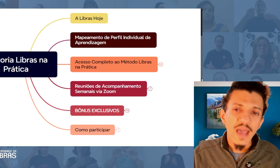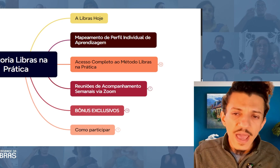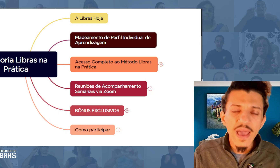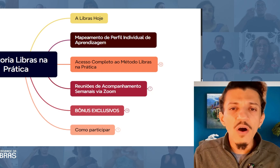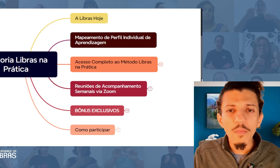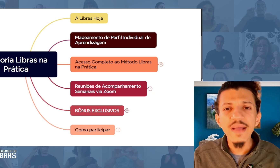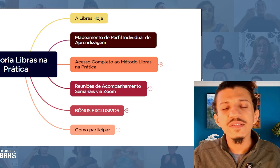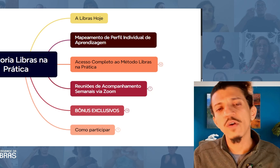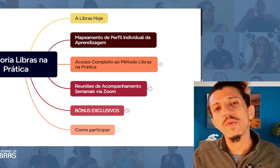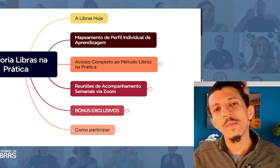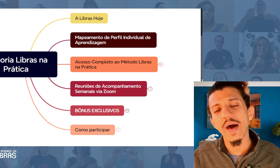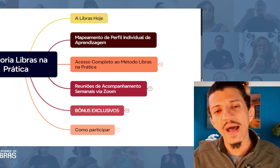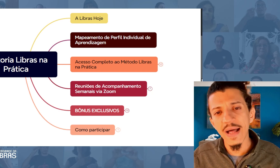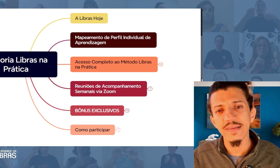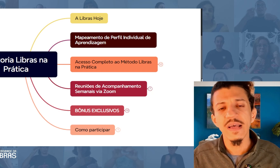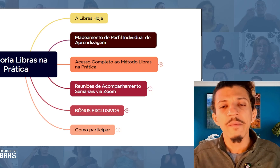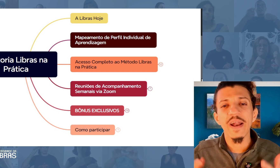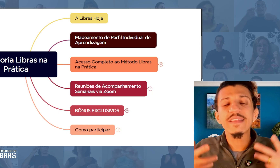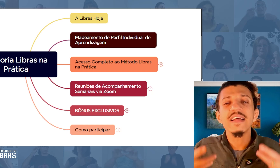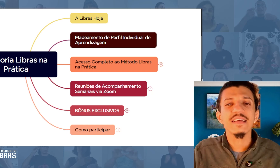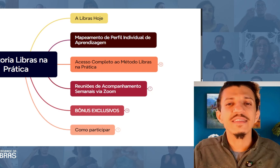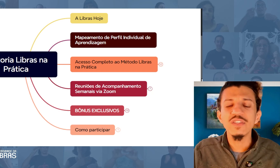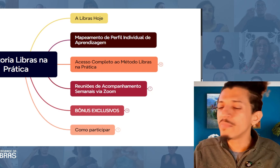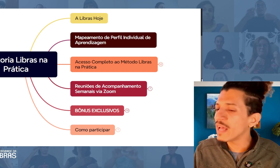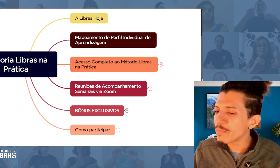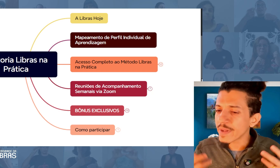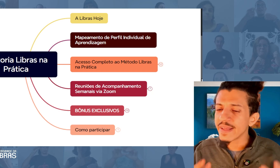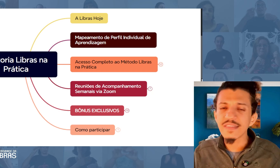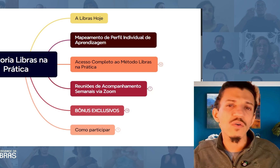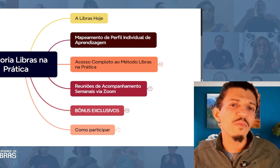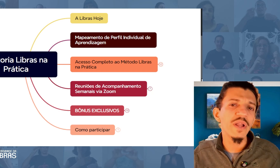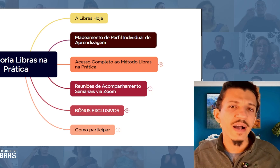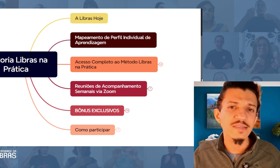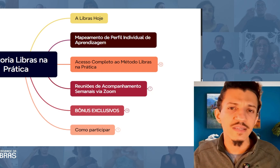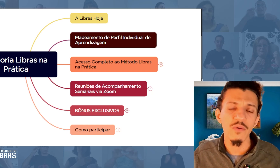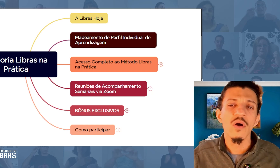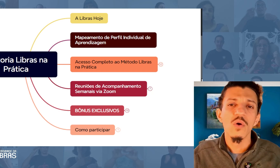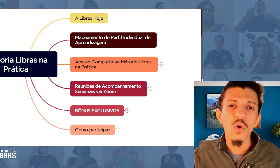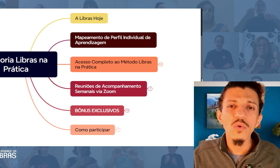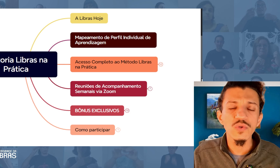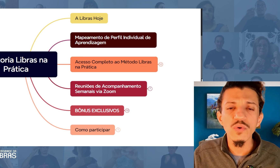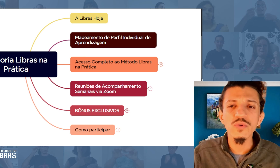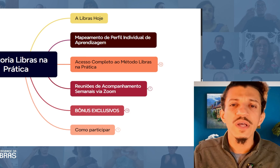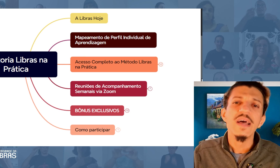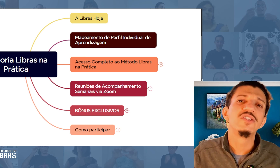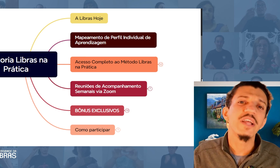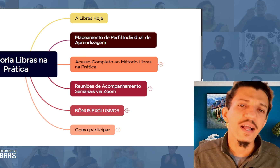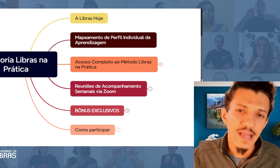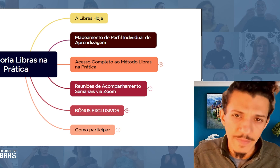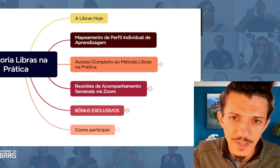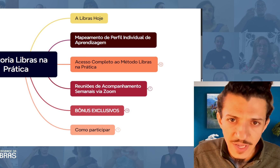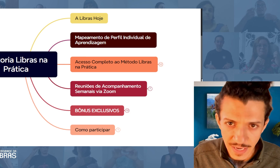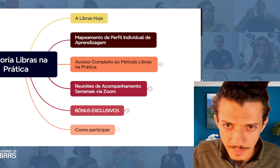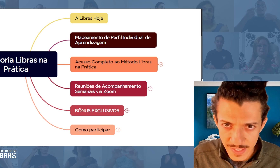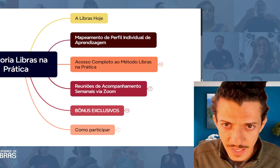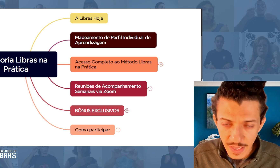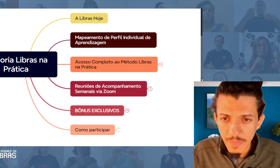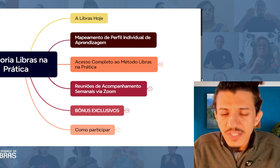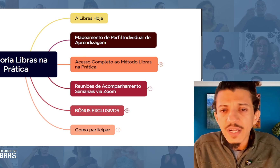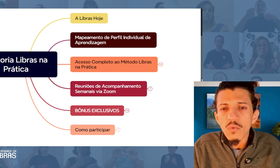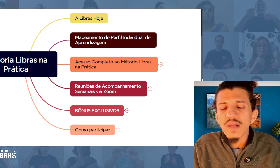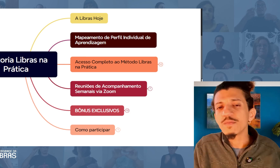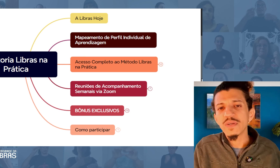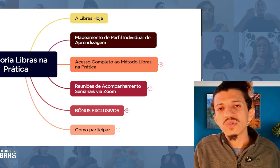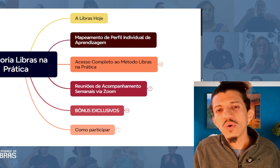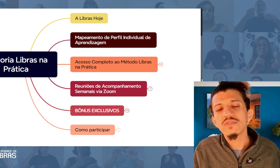que realmente estão preparadas para ter esse atendimento, para ter essa comunicação com os surdos diretamente em Libras.